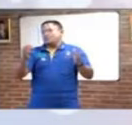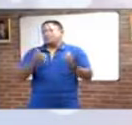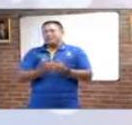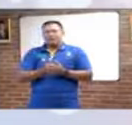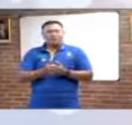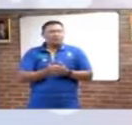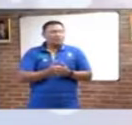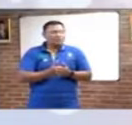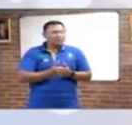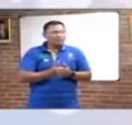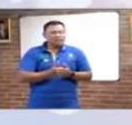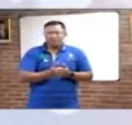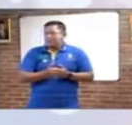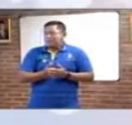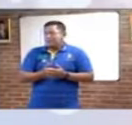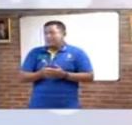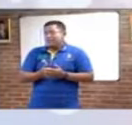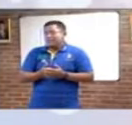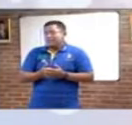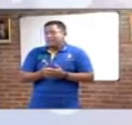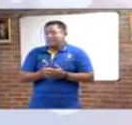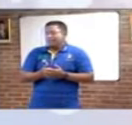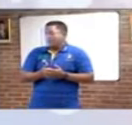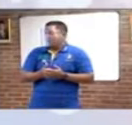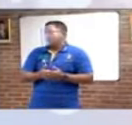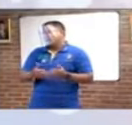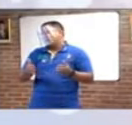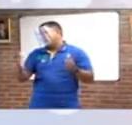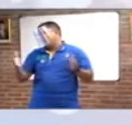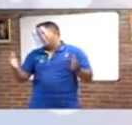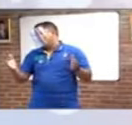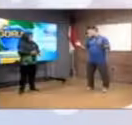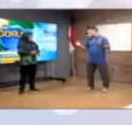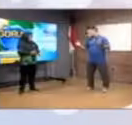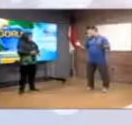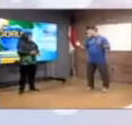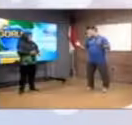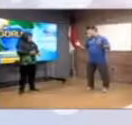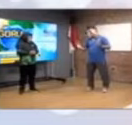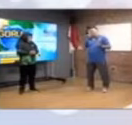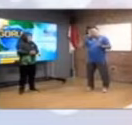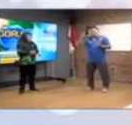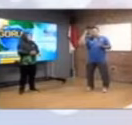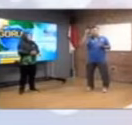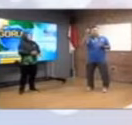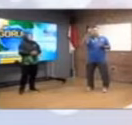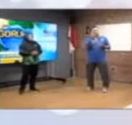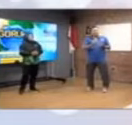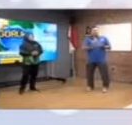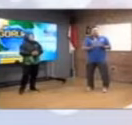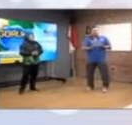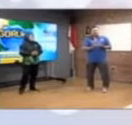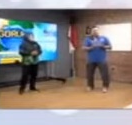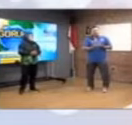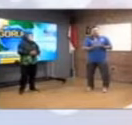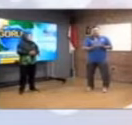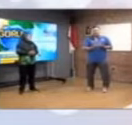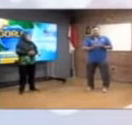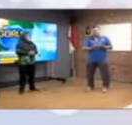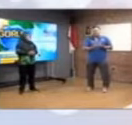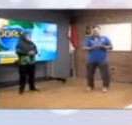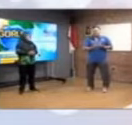walaupun dalam kondisi pandemi seperti sekarang ini tetap melakukan aktivitas olahraga. Dan pesan khusus bagi orang tua